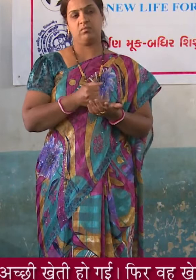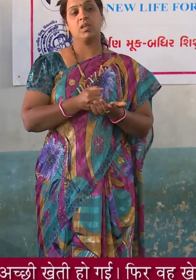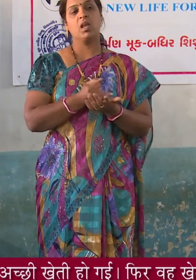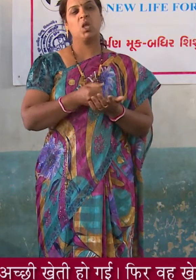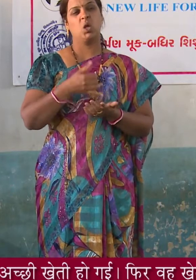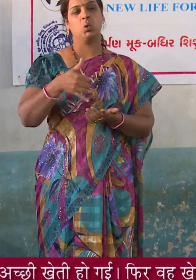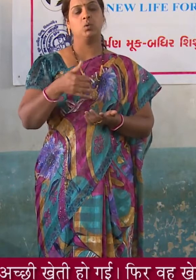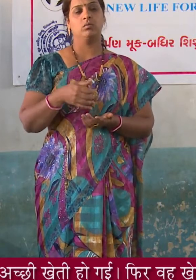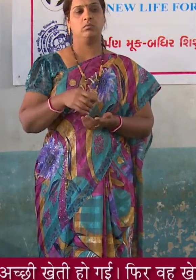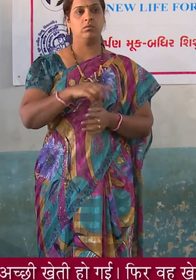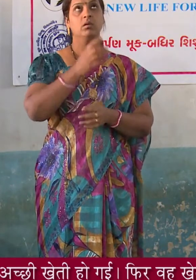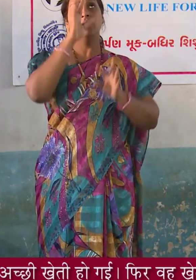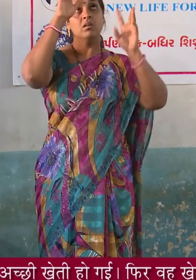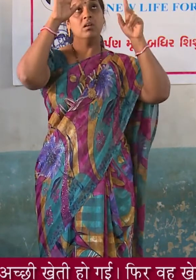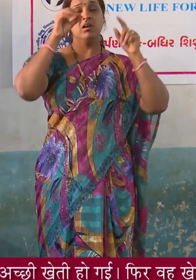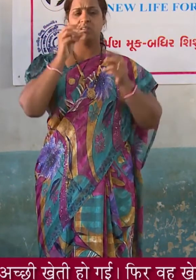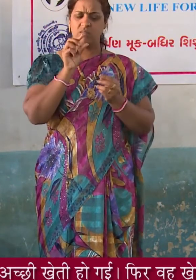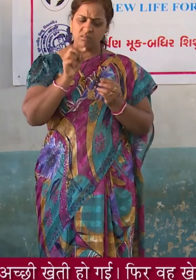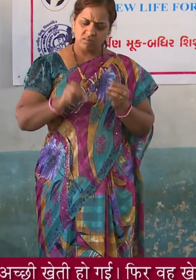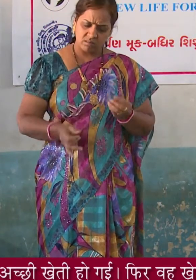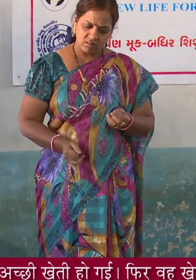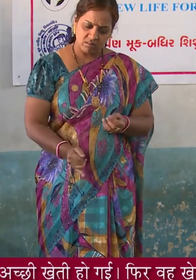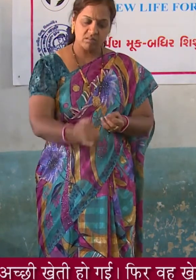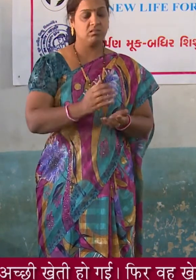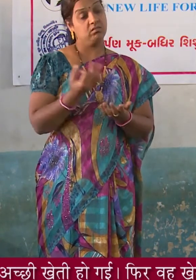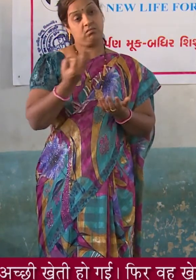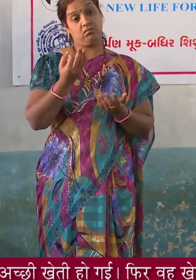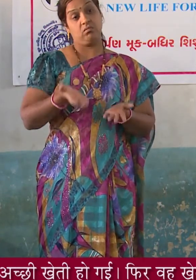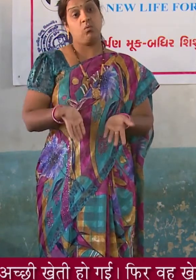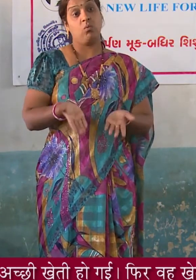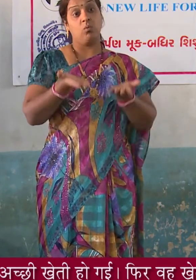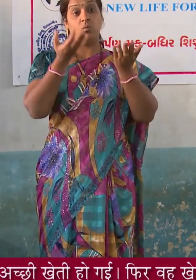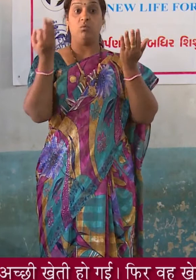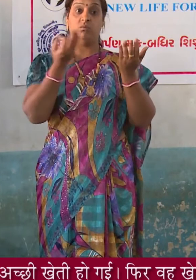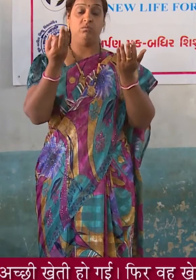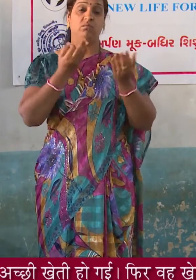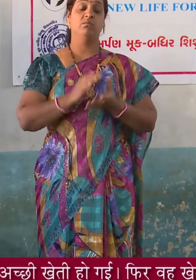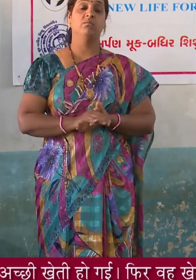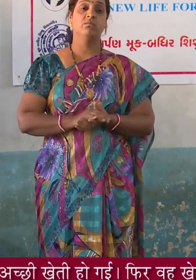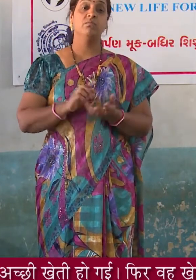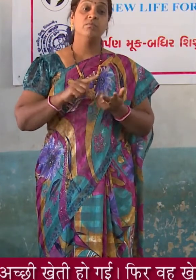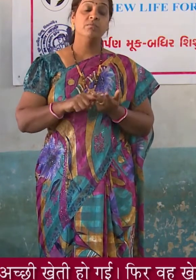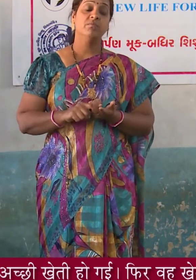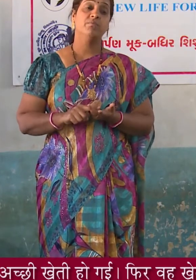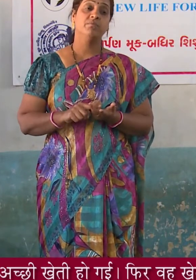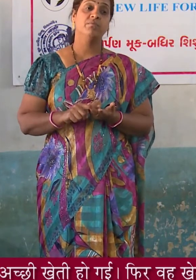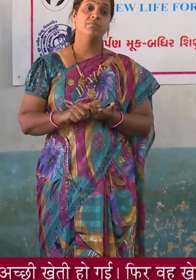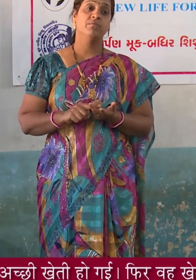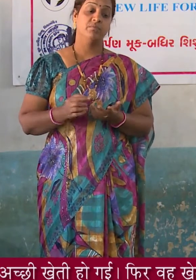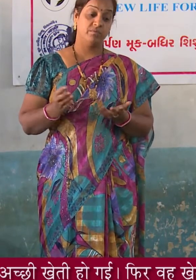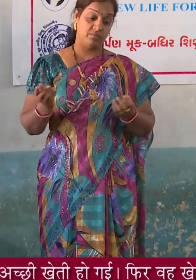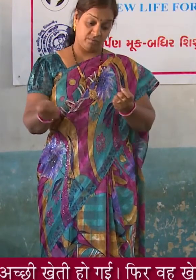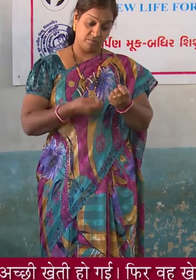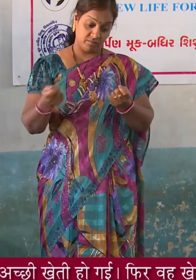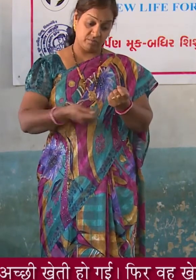समय पर बीज बोया, बहुत अच्छी खेती हो गई, फिर वो खेती को काट